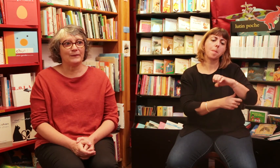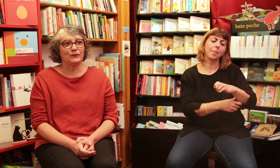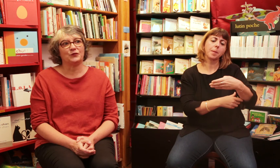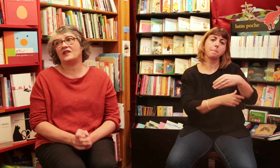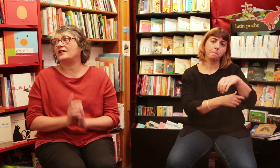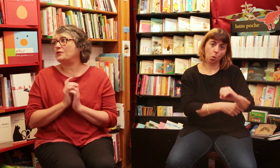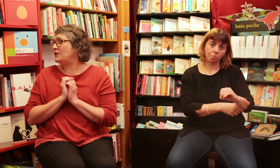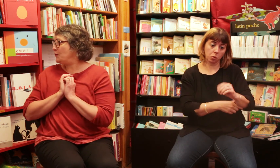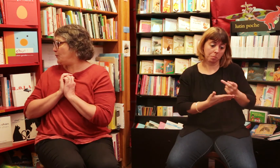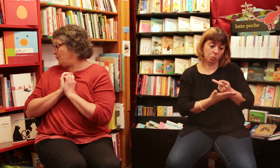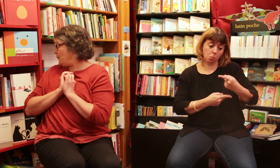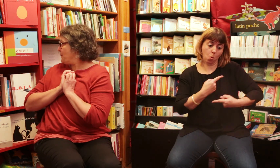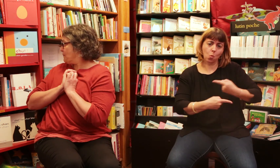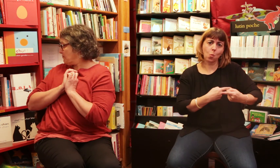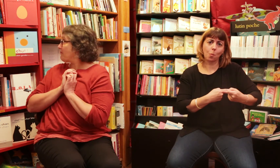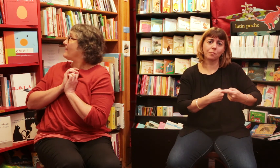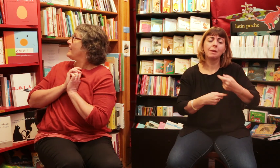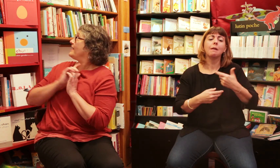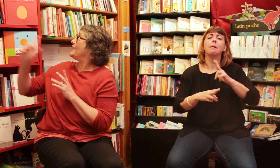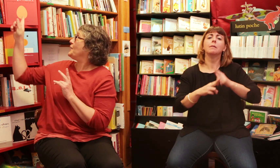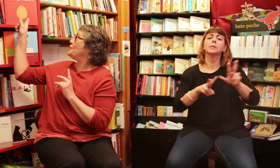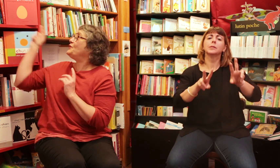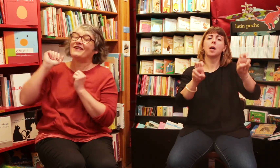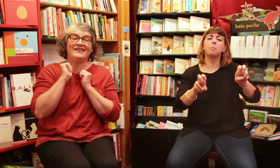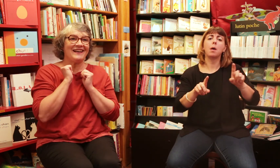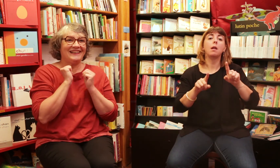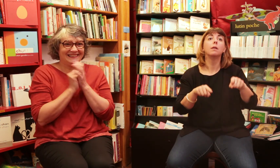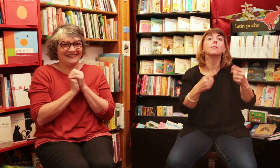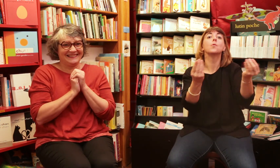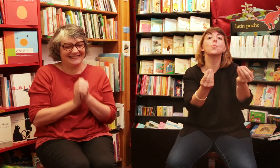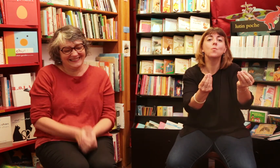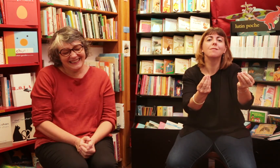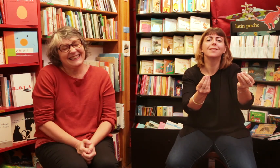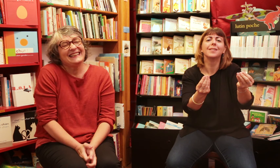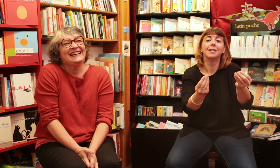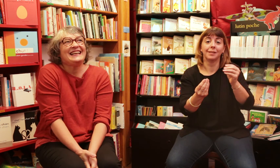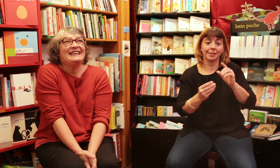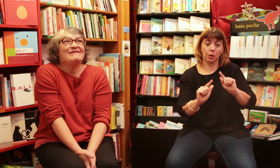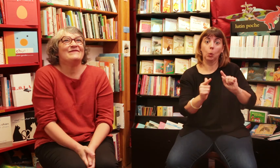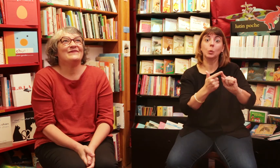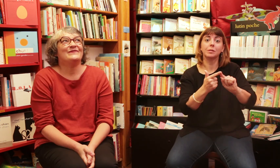va. Donc c'est la suite de D'où ça vient.